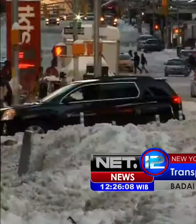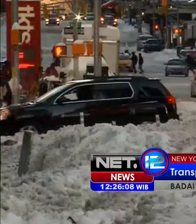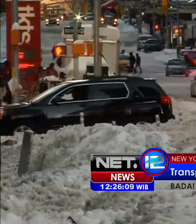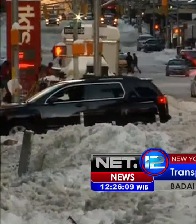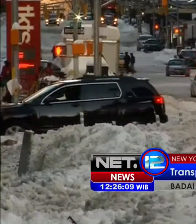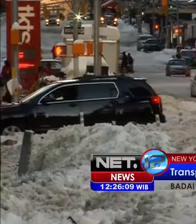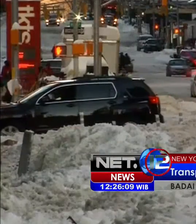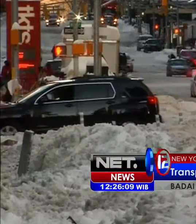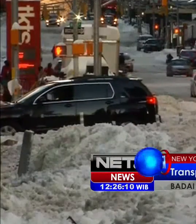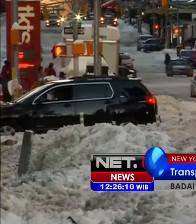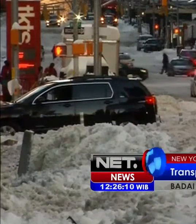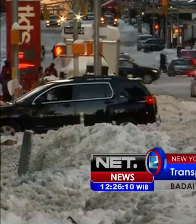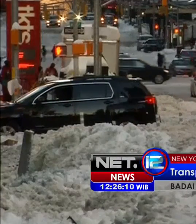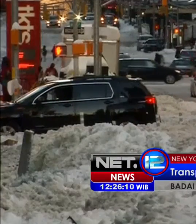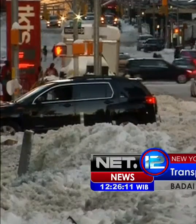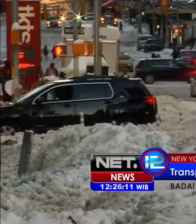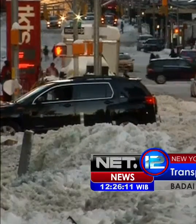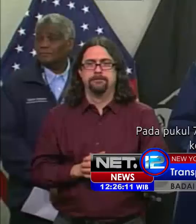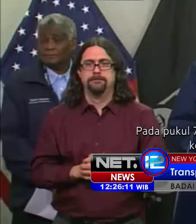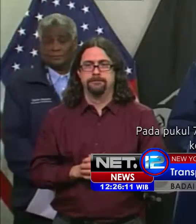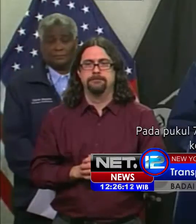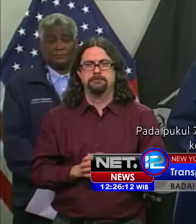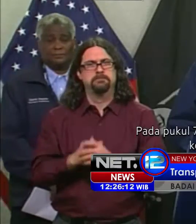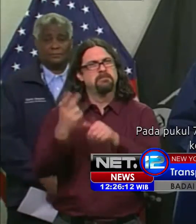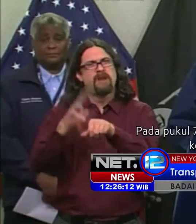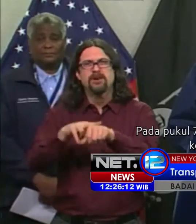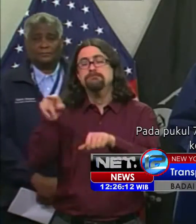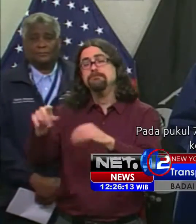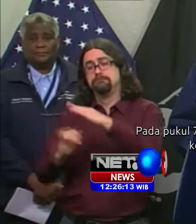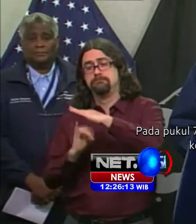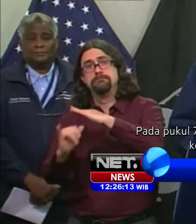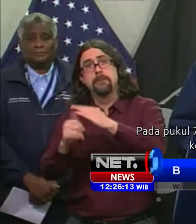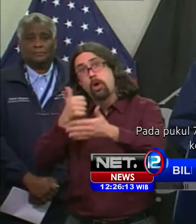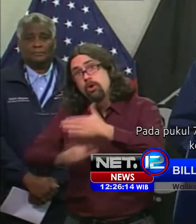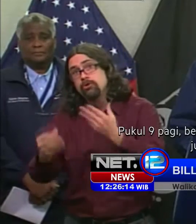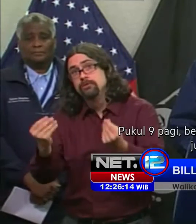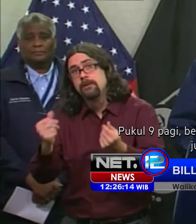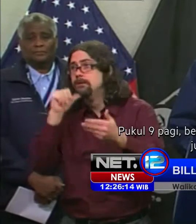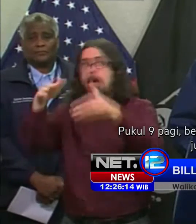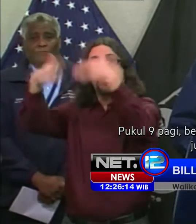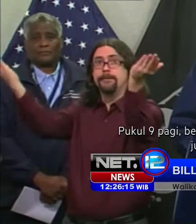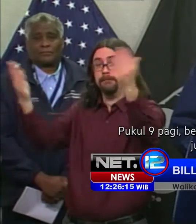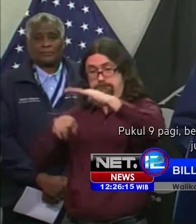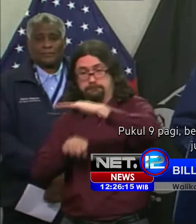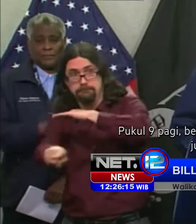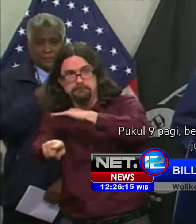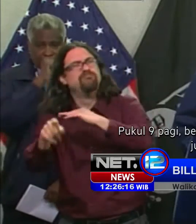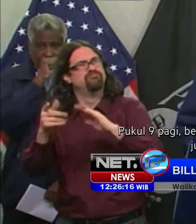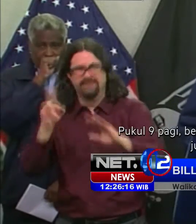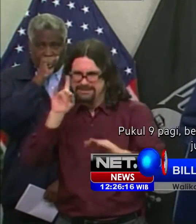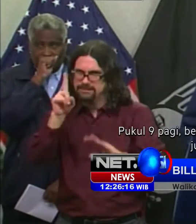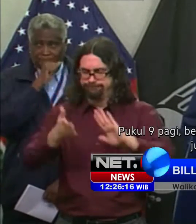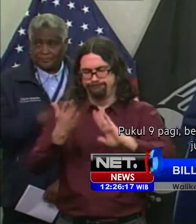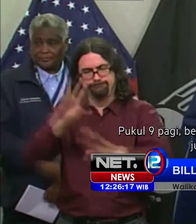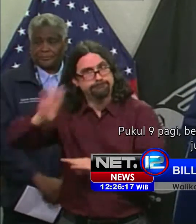namun masih belum sepenuhnya berjalan normal. 7 a.m. bus service started to get restored. 9 a.m. some of the above